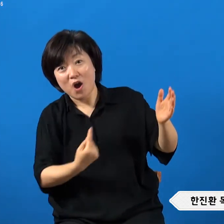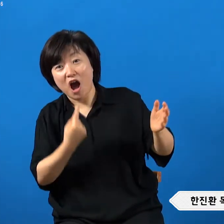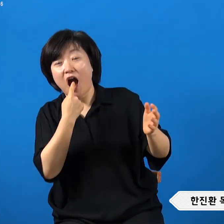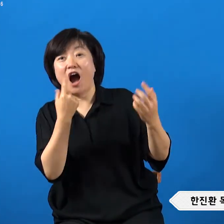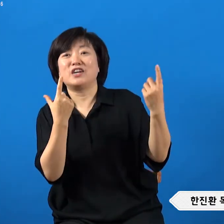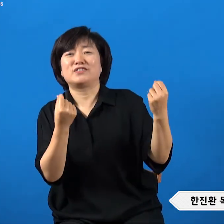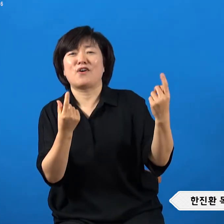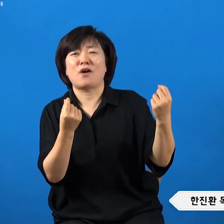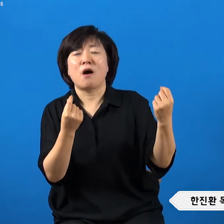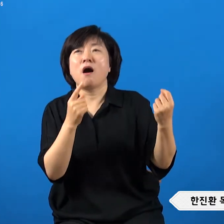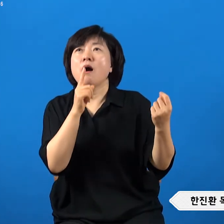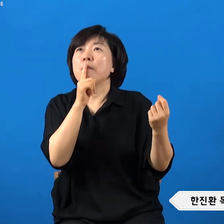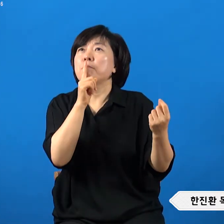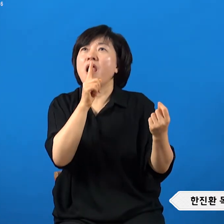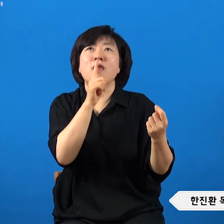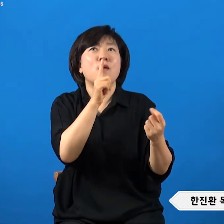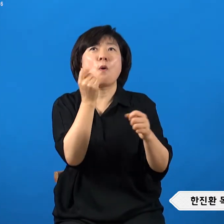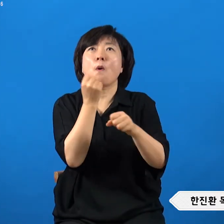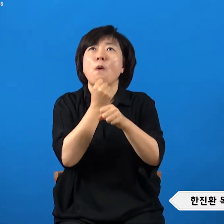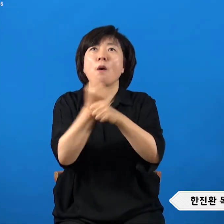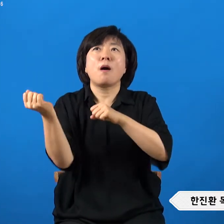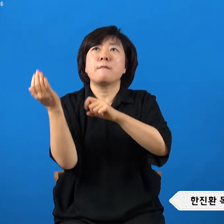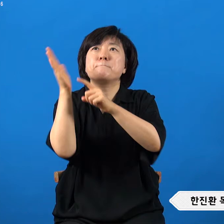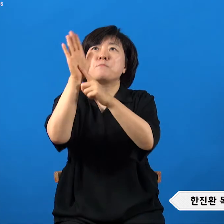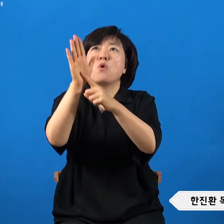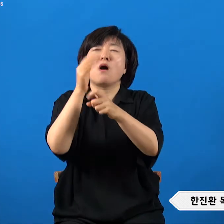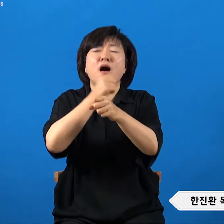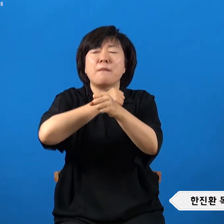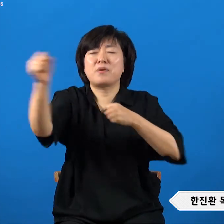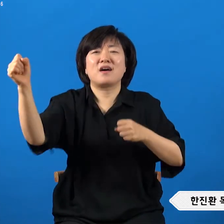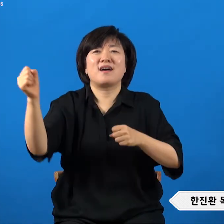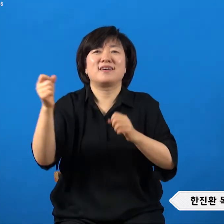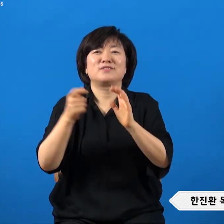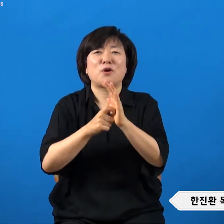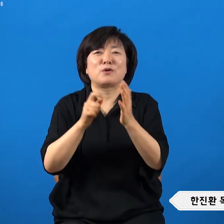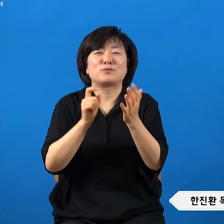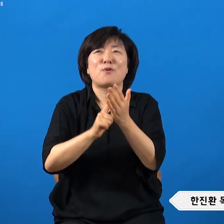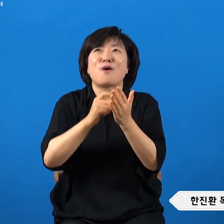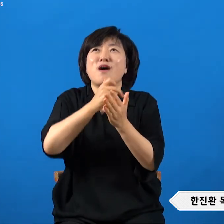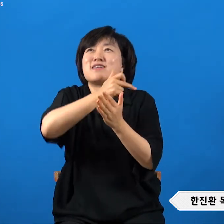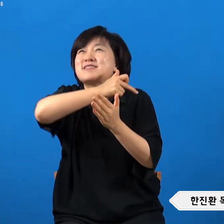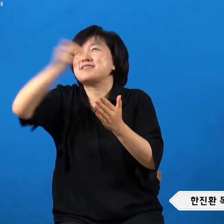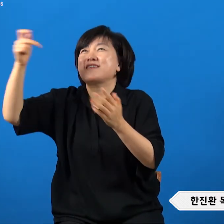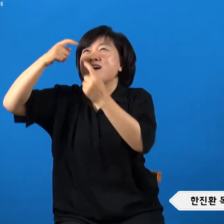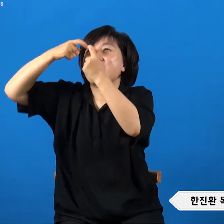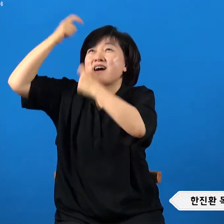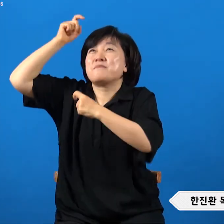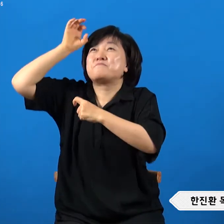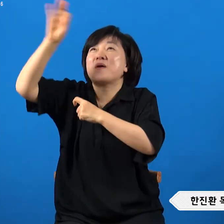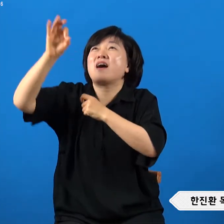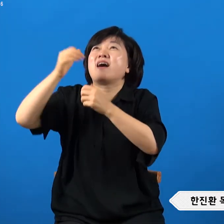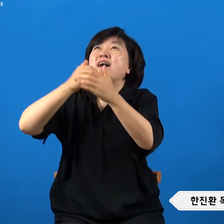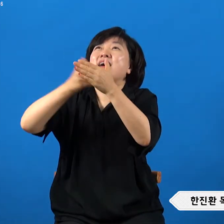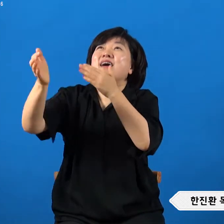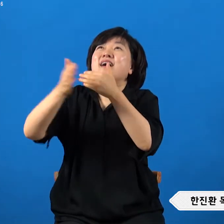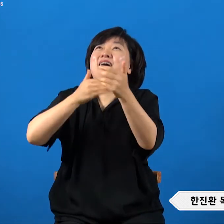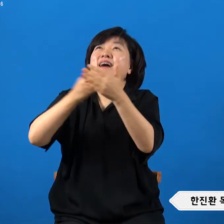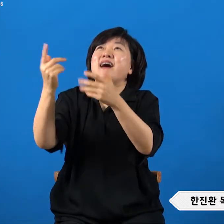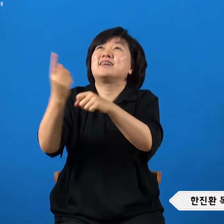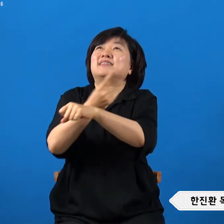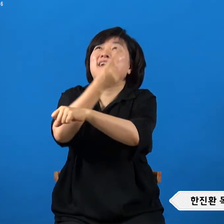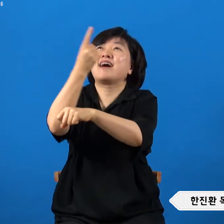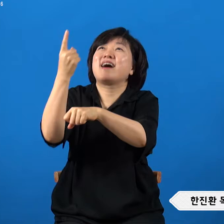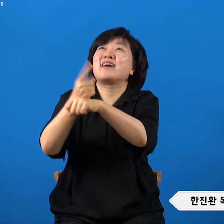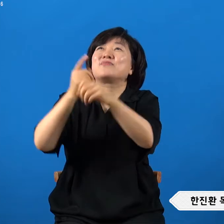표현할 수 없는 그 사랑의 충만함을 보았습니다. 그 체험이 1시간 정도 계속됐는데